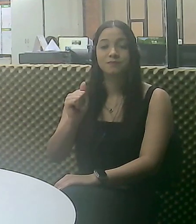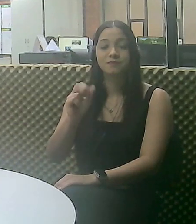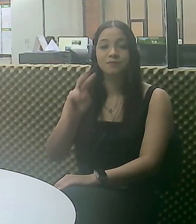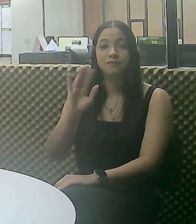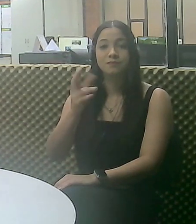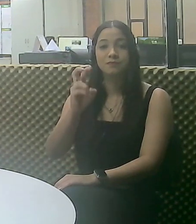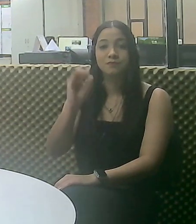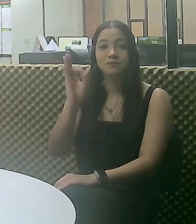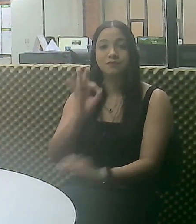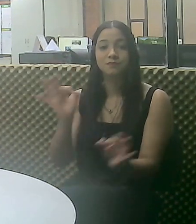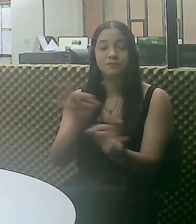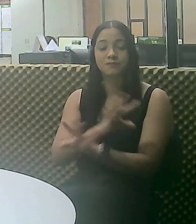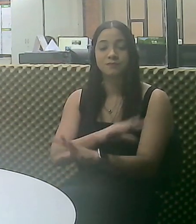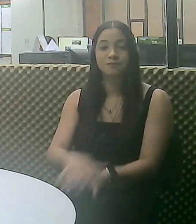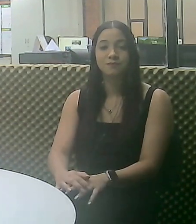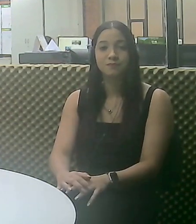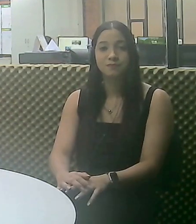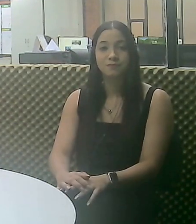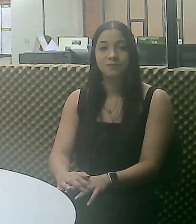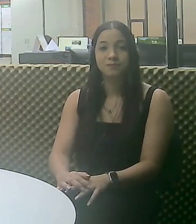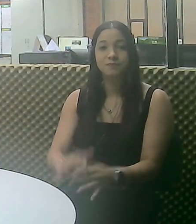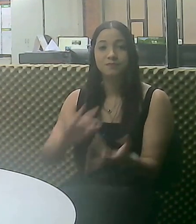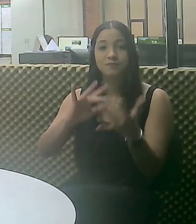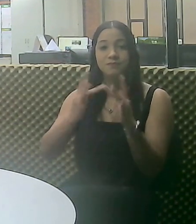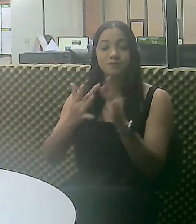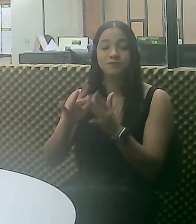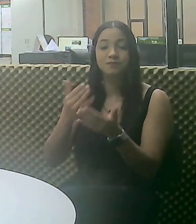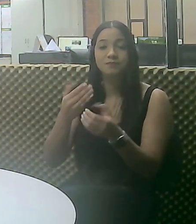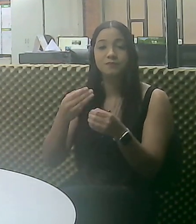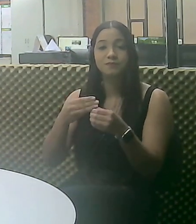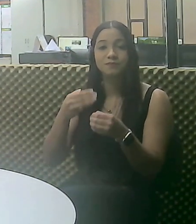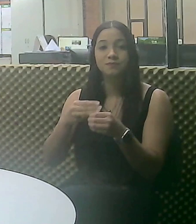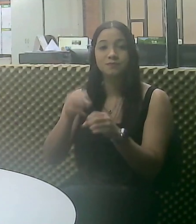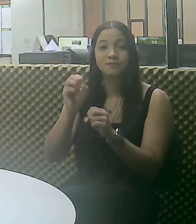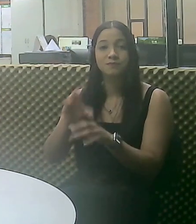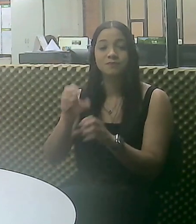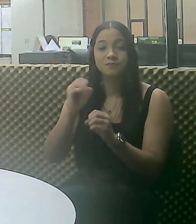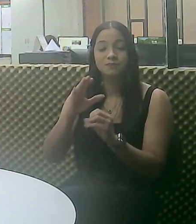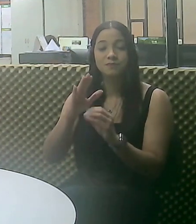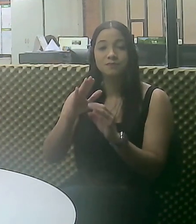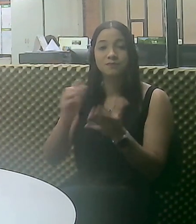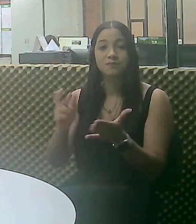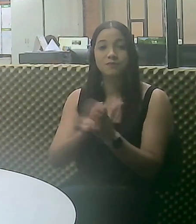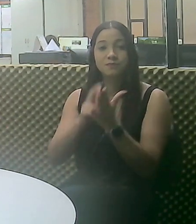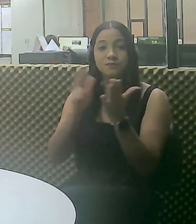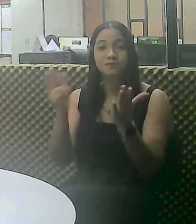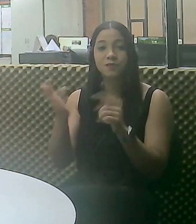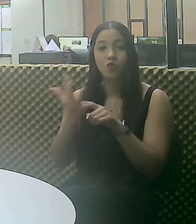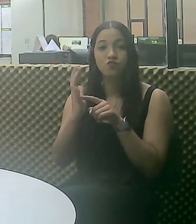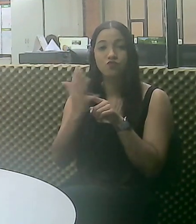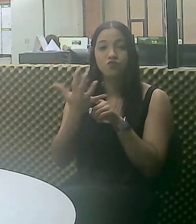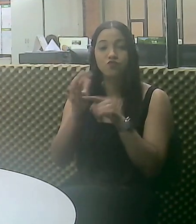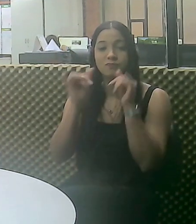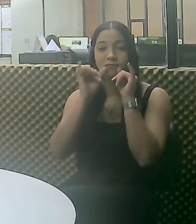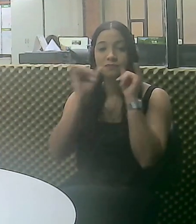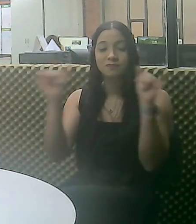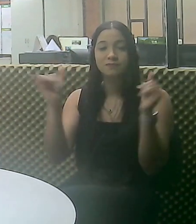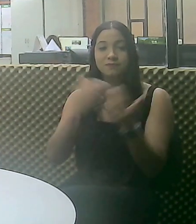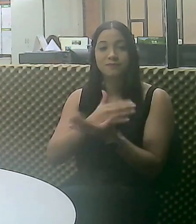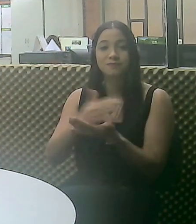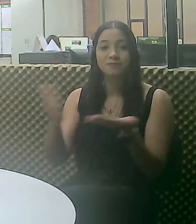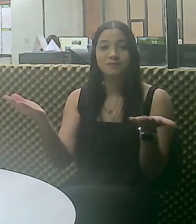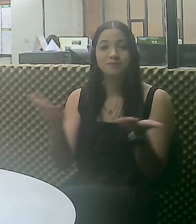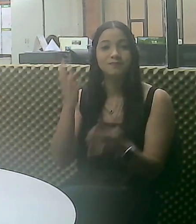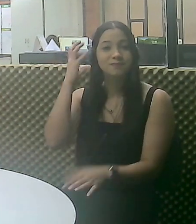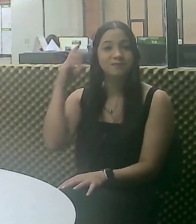concluída. E ainda, Rede Municipal de Ensino ganha revista Cata Vento. Essas e outras notícias a partir de agora